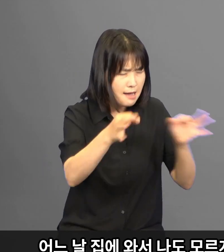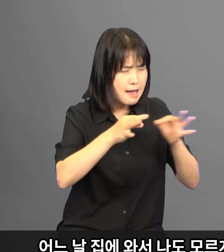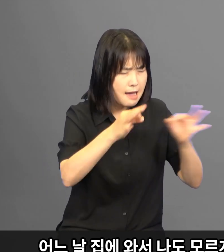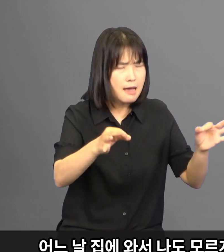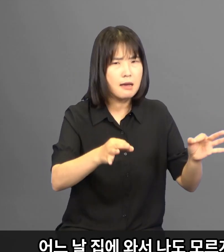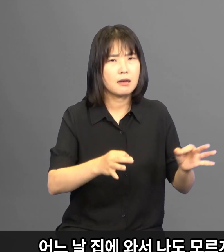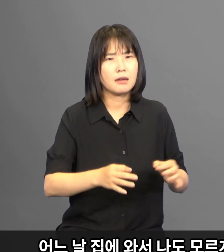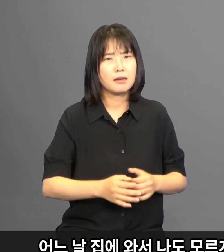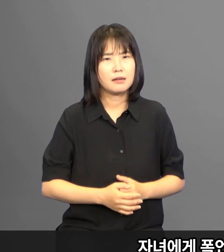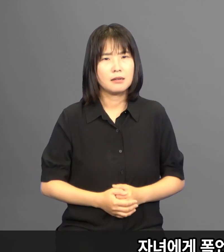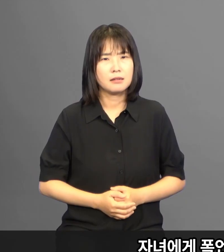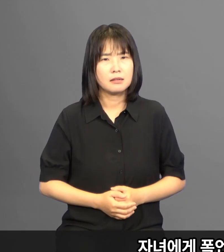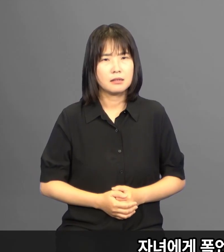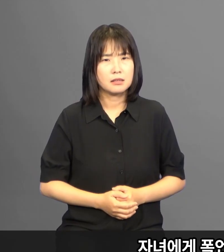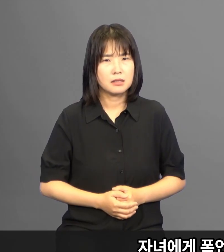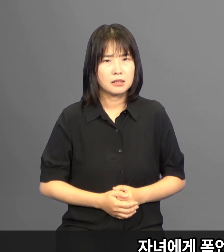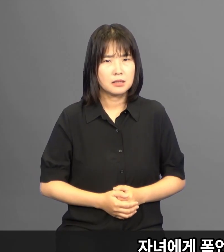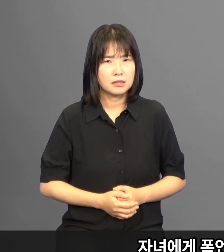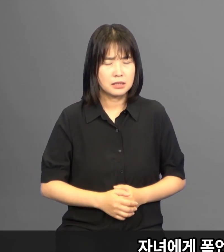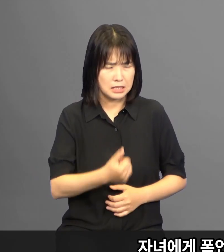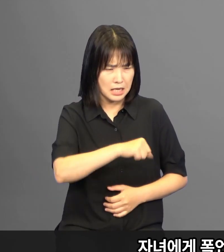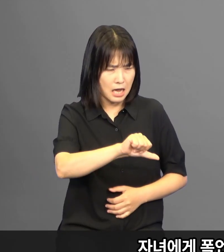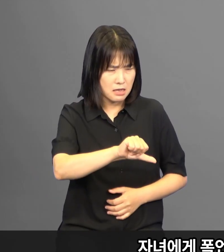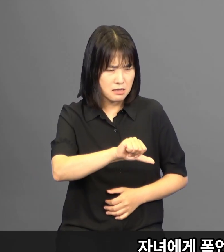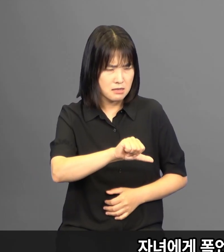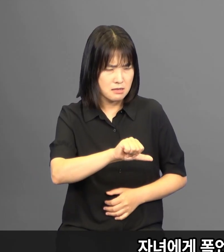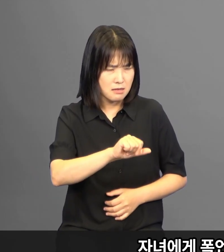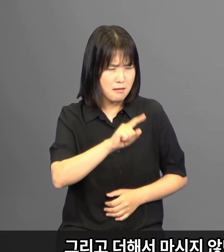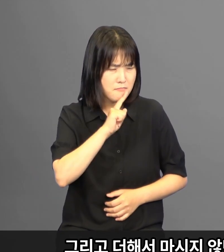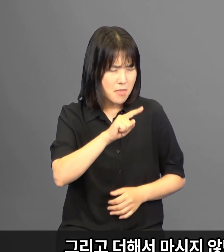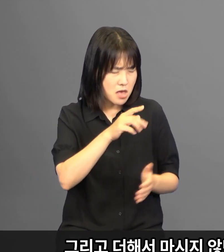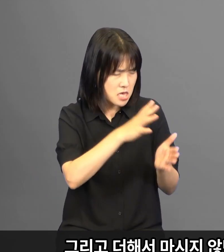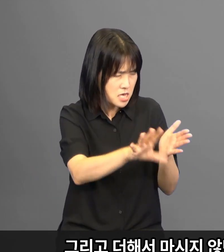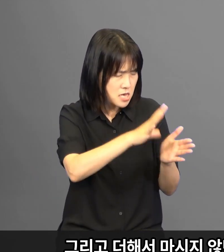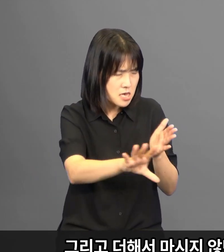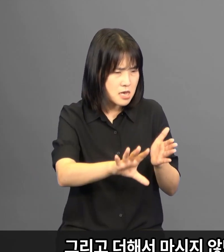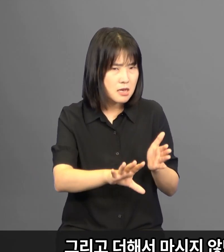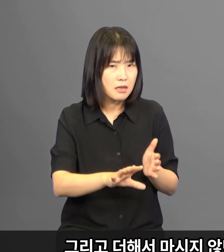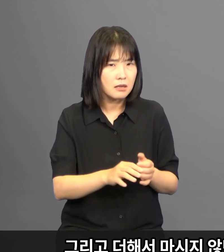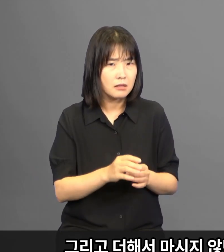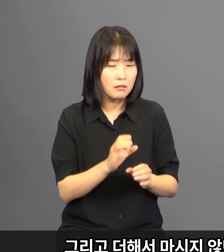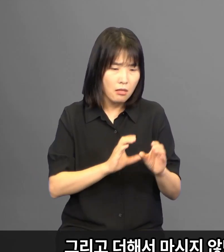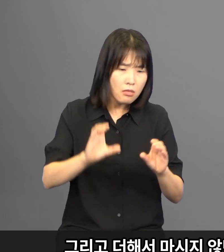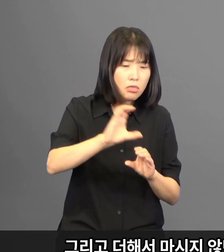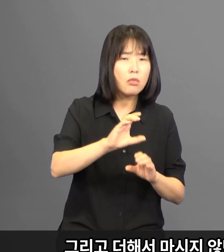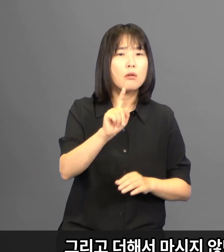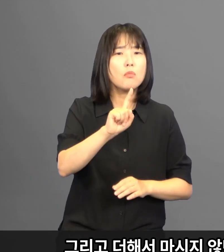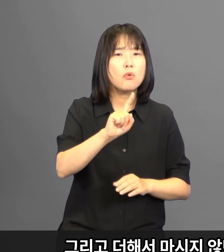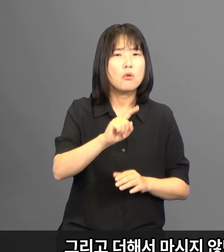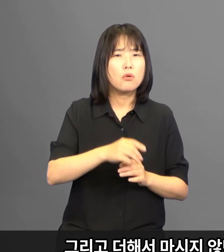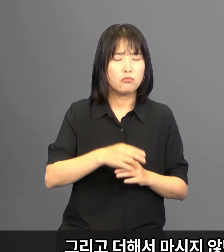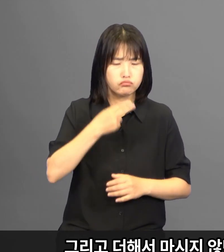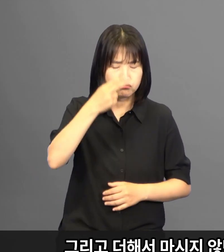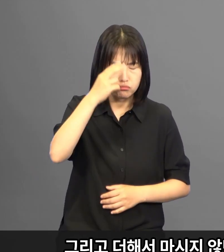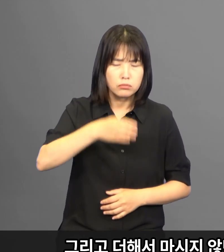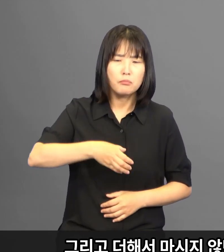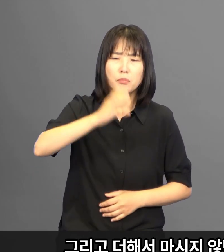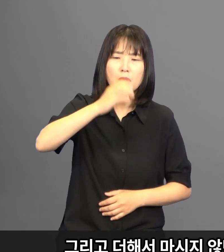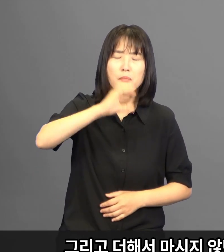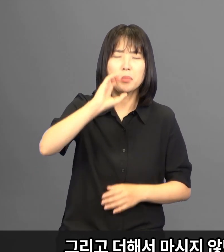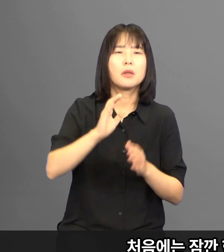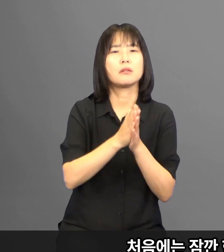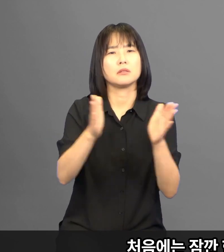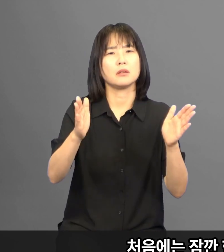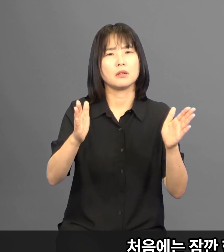시작했어요. 자녀에게 폭언하기 시작했어요. 그리고 더해서 마시지 않던 술을 입에 대기